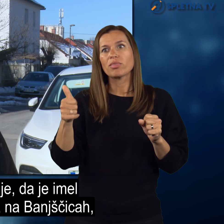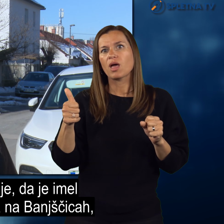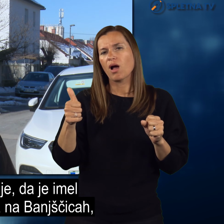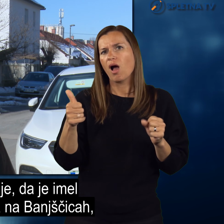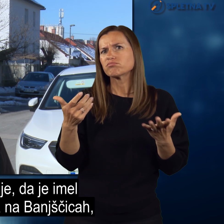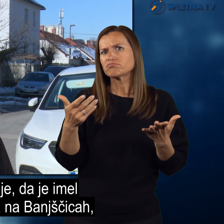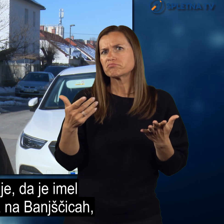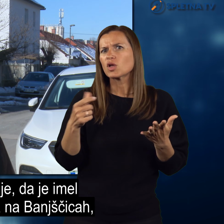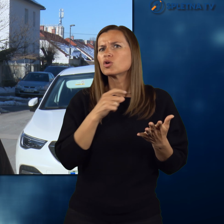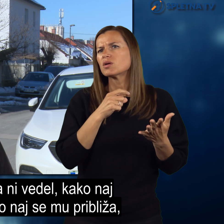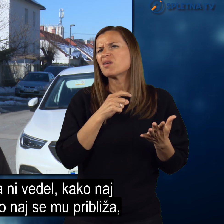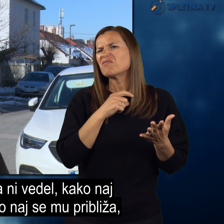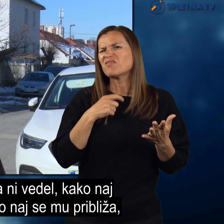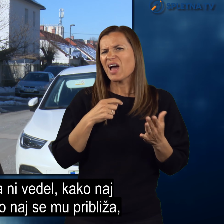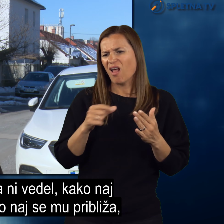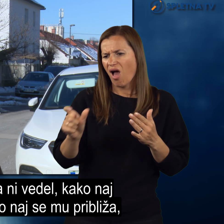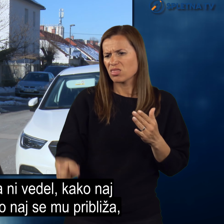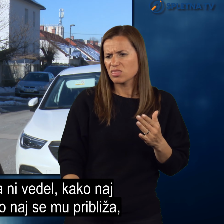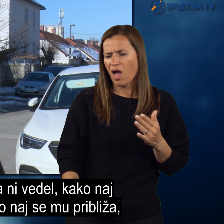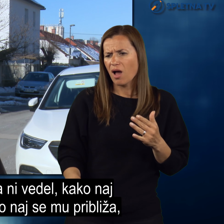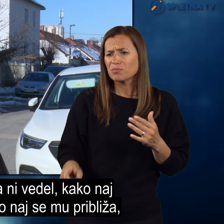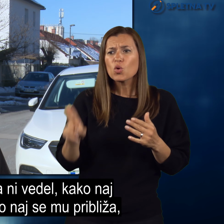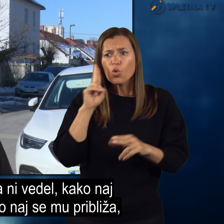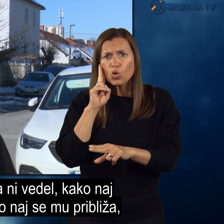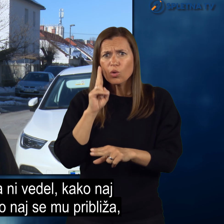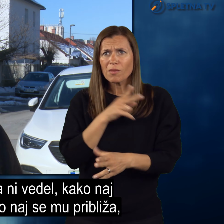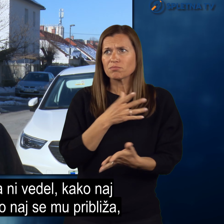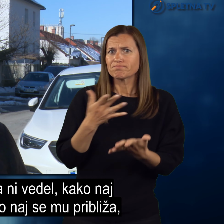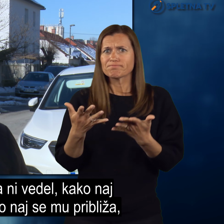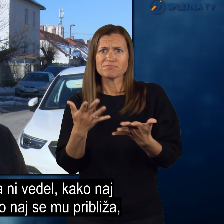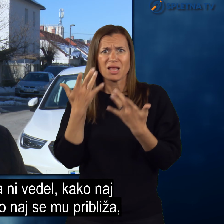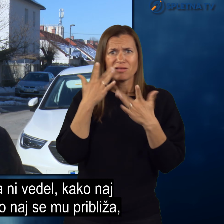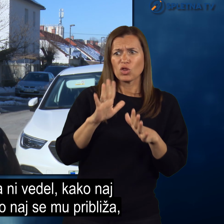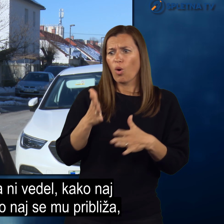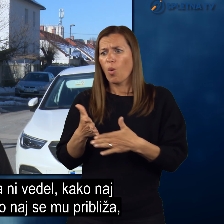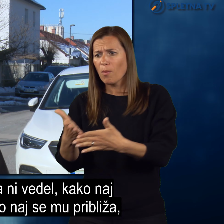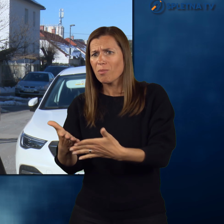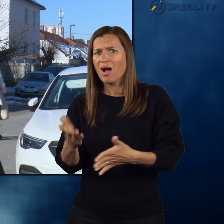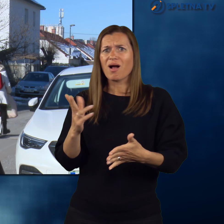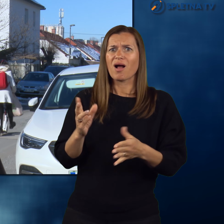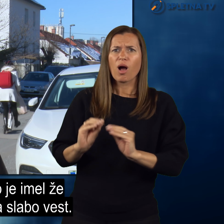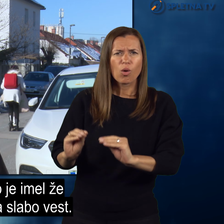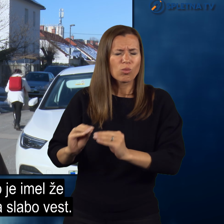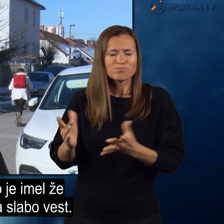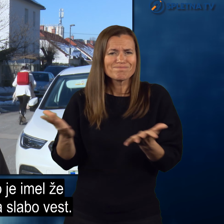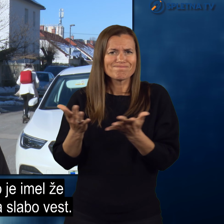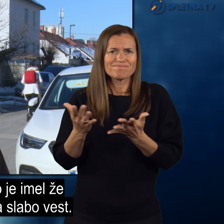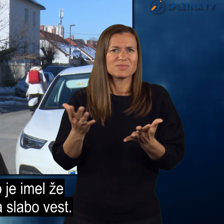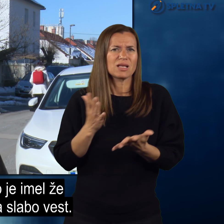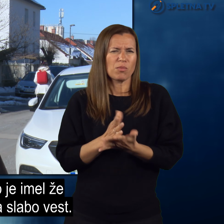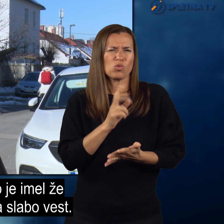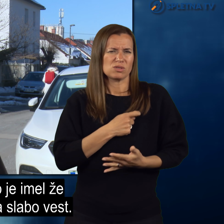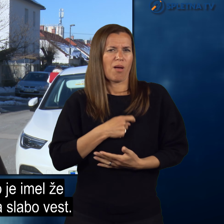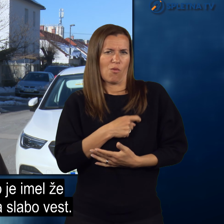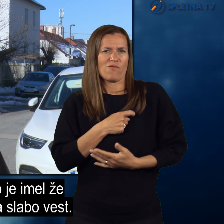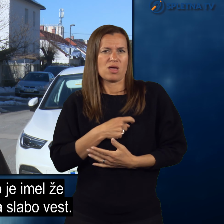nekega farana na Banščicah, ki je bil gluh in da ni vedel, kako naj mu pomaga in kako naj se mu približa. In nekako je imel že